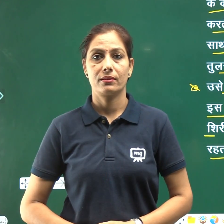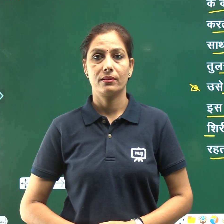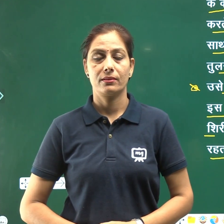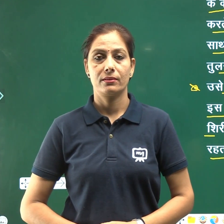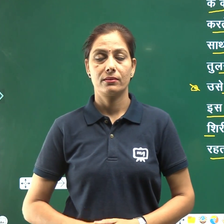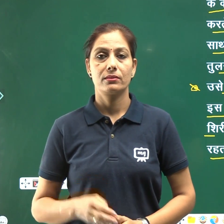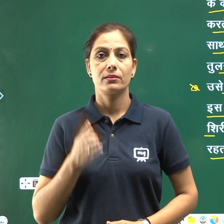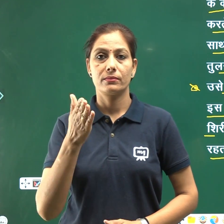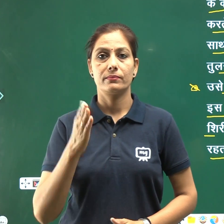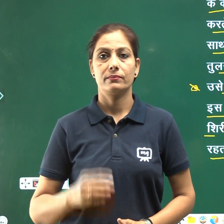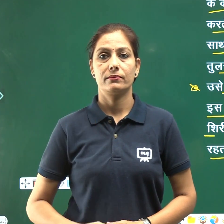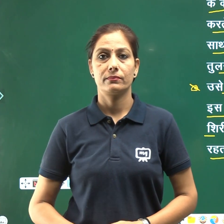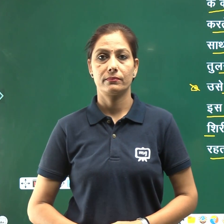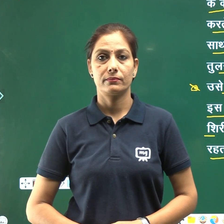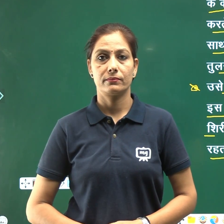जब